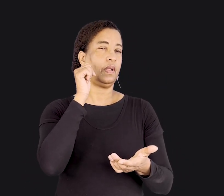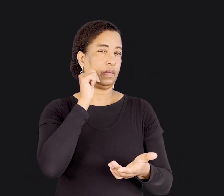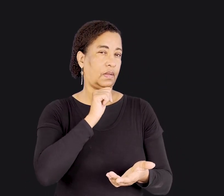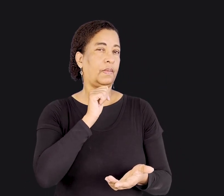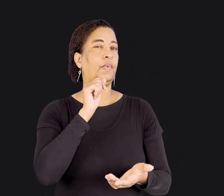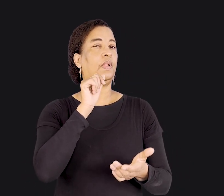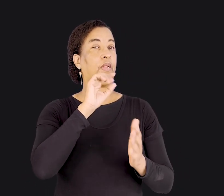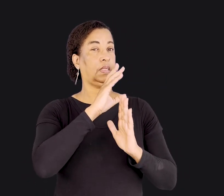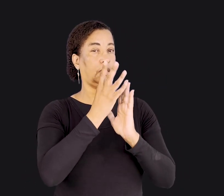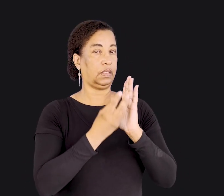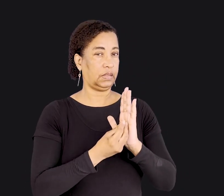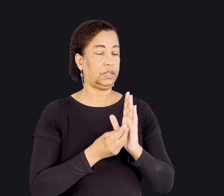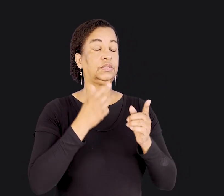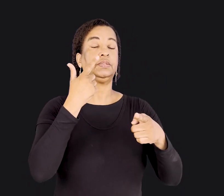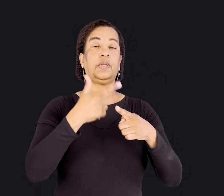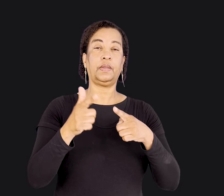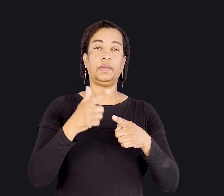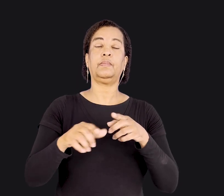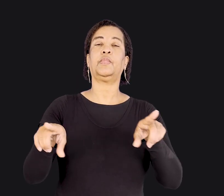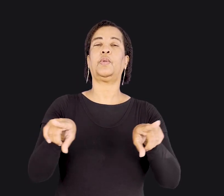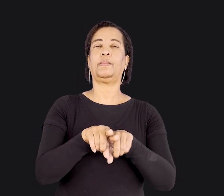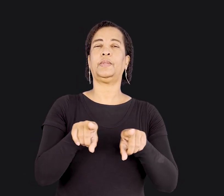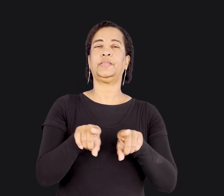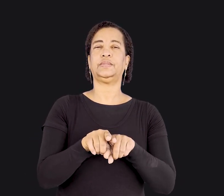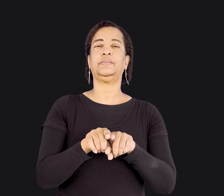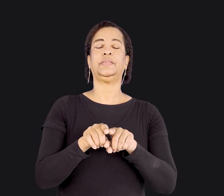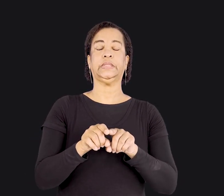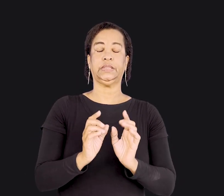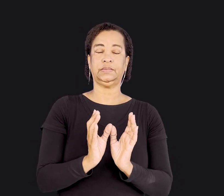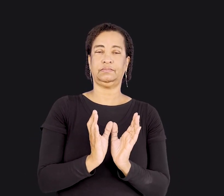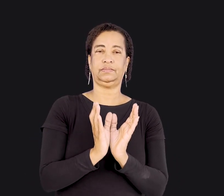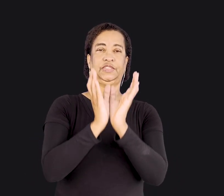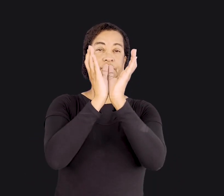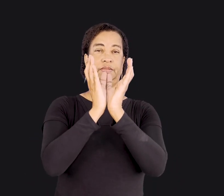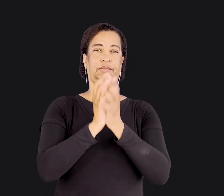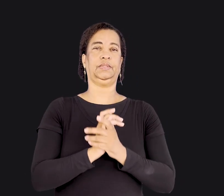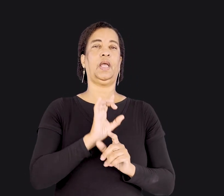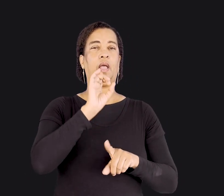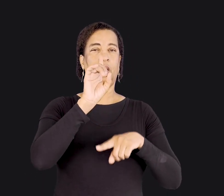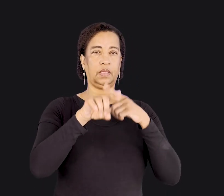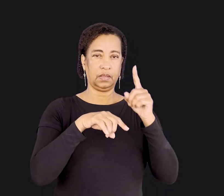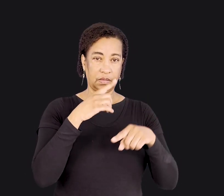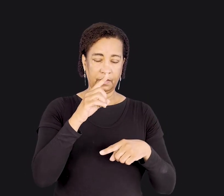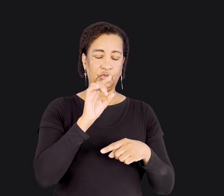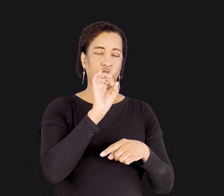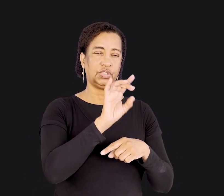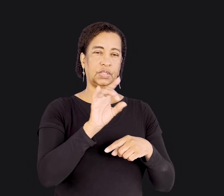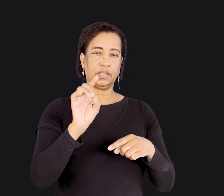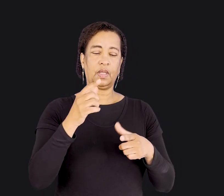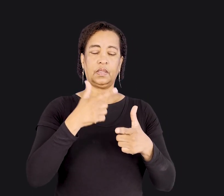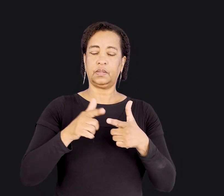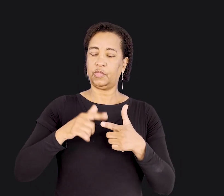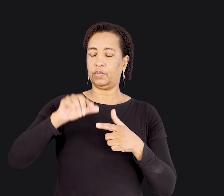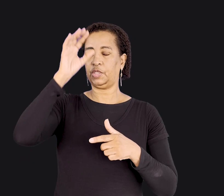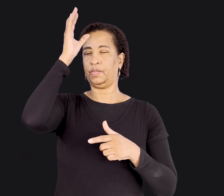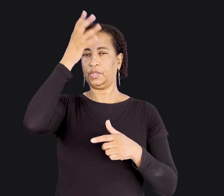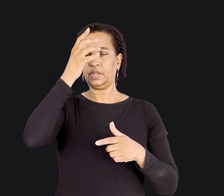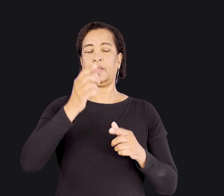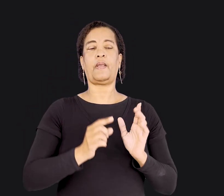e problemas referentes à Santa Ceia. Depois de tratar de cada um desses problemas, apresentando soluções para cada